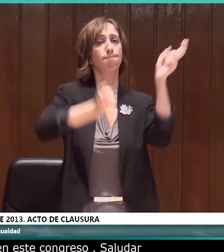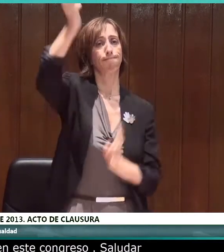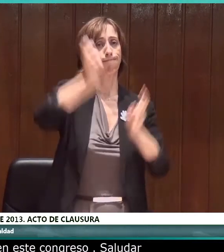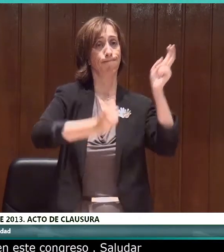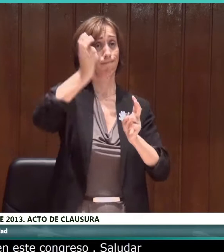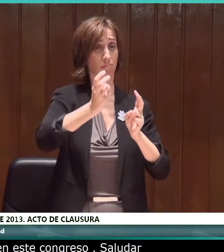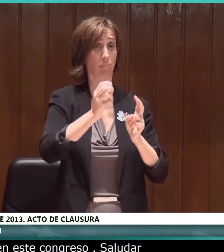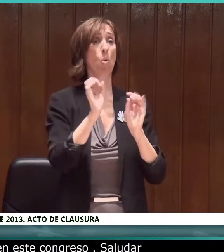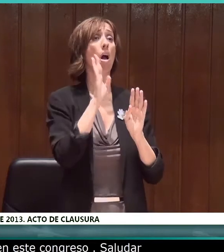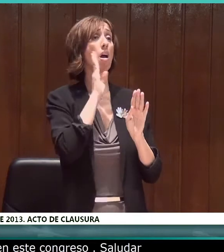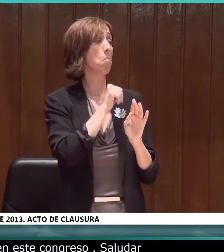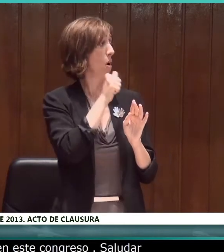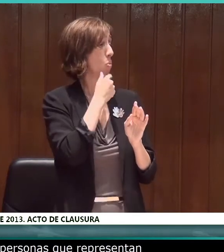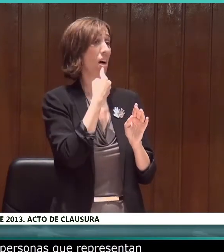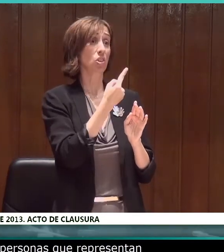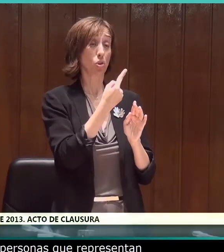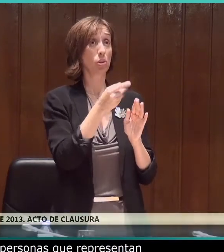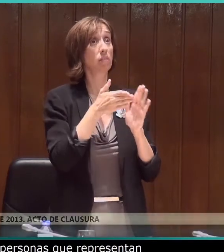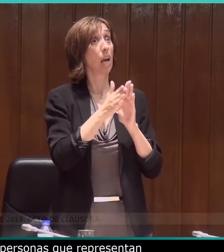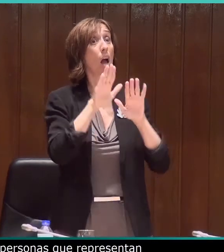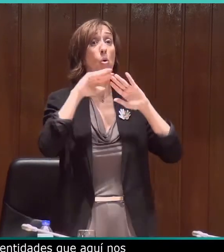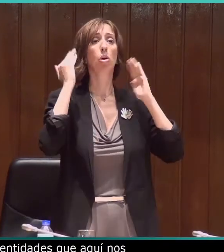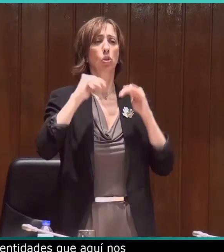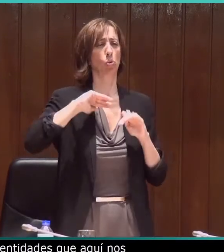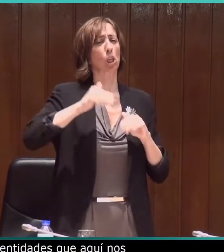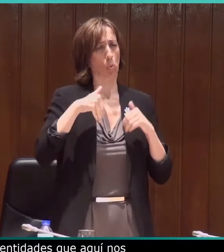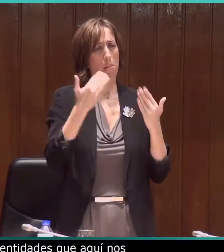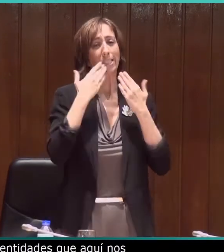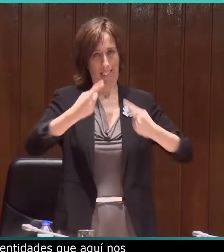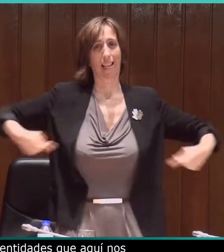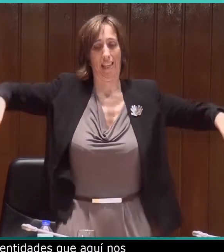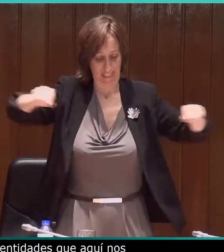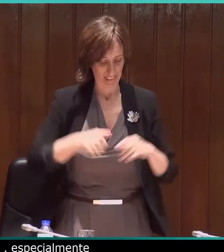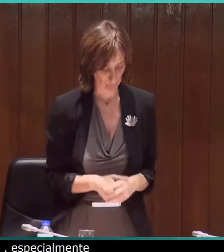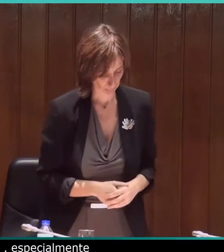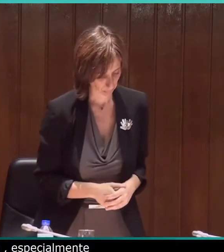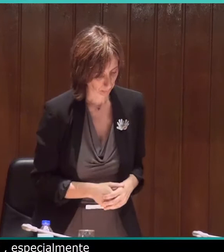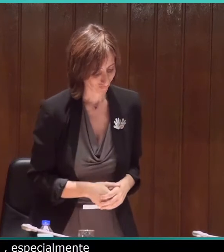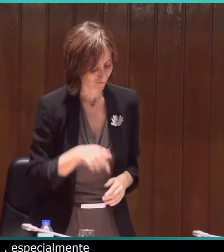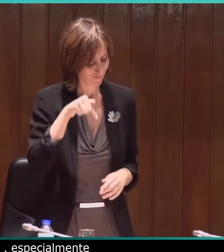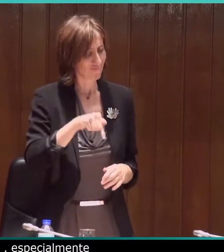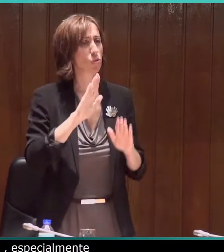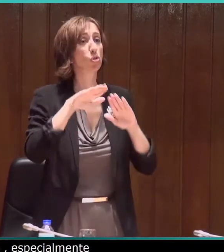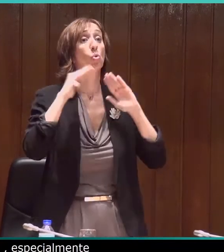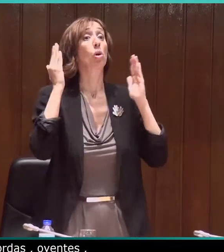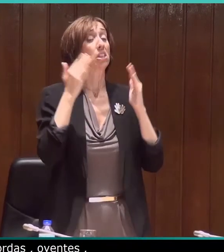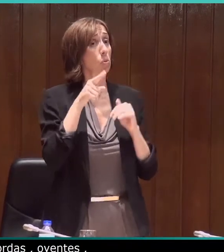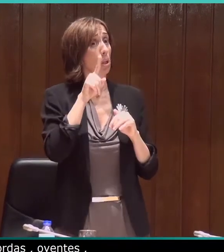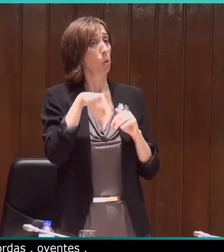que ayer y hoy habéis estado aquí Y como decía Mariluz es un congreso que se ha enriquecido gracias a vuestra participación